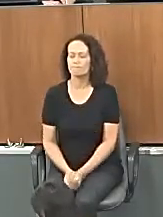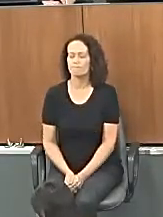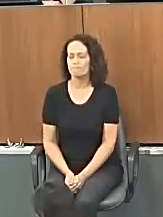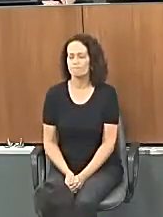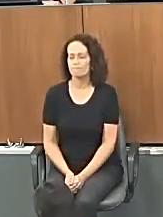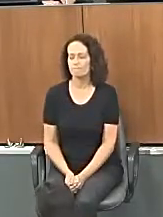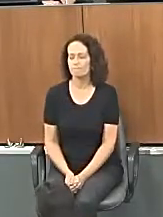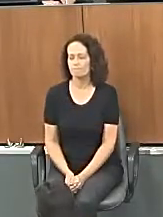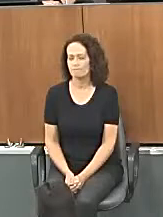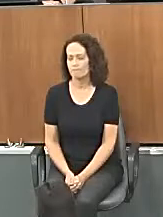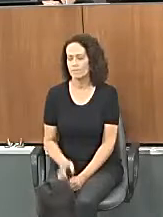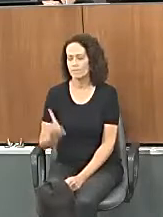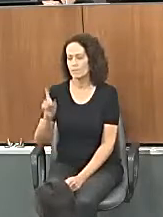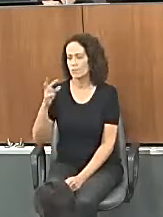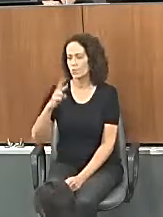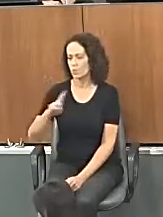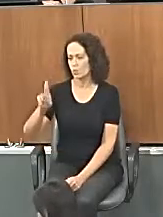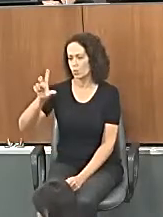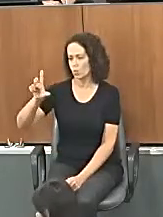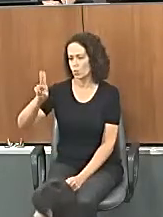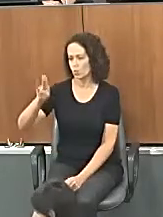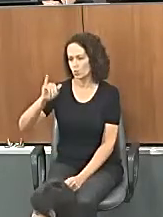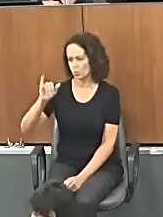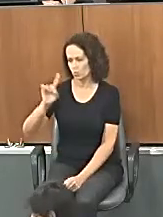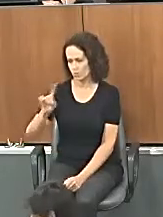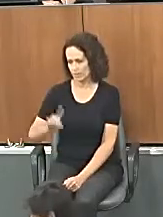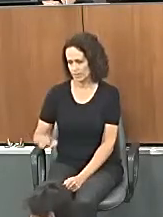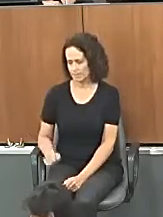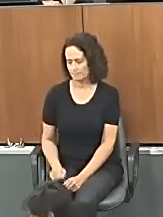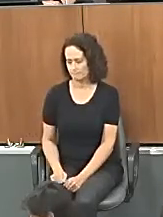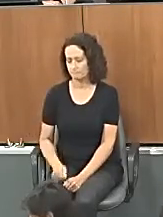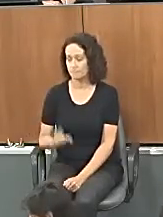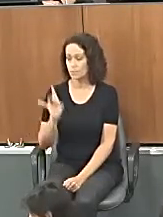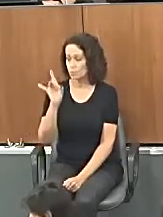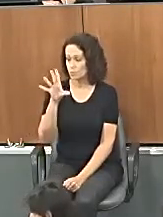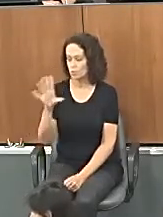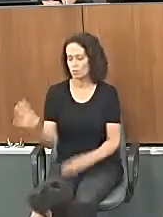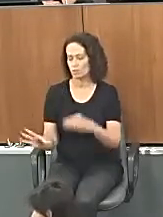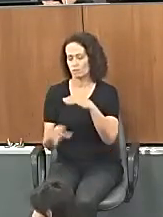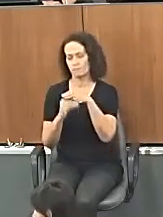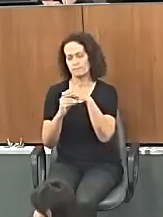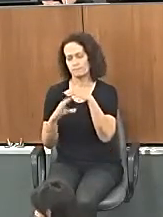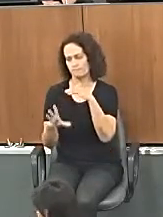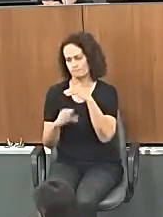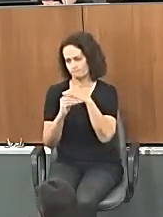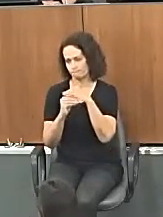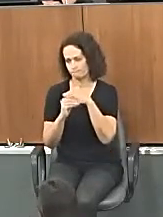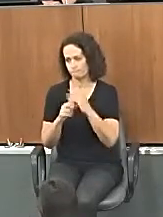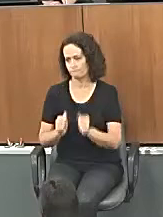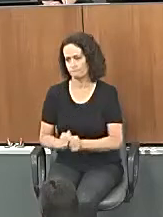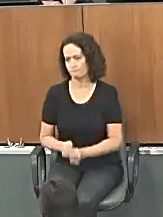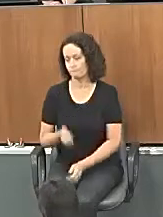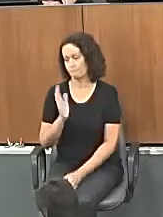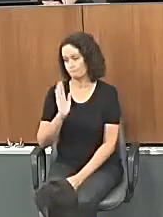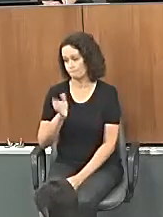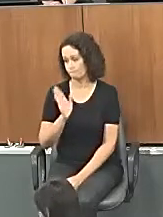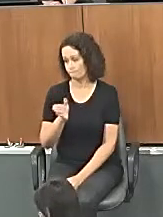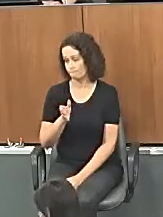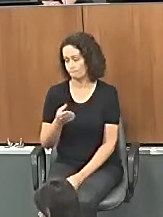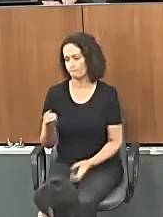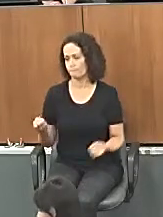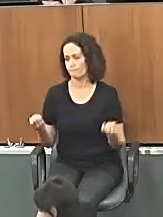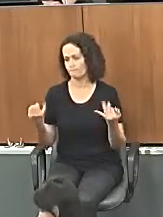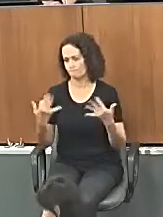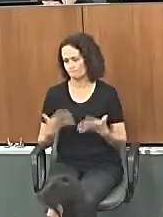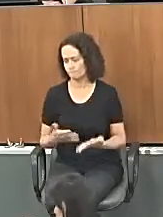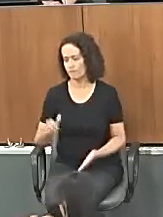tudo isso com a palavra obrigado só para fazer uma complementação minha fala inicial foi vendido pelo dn e pelo